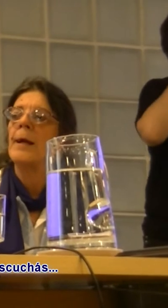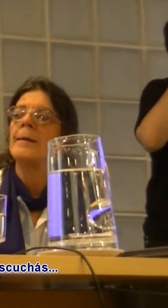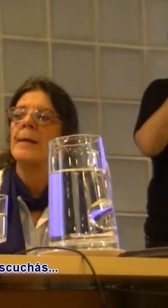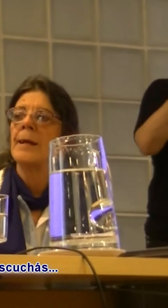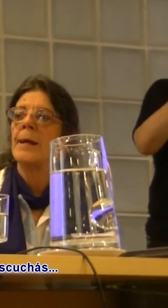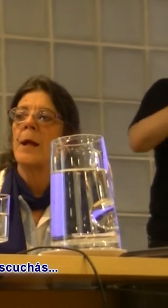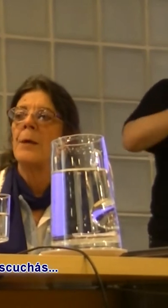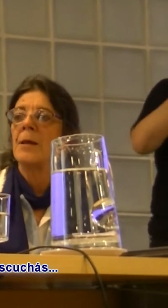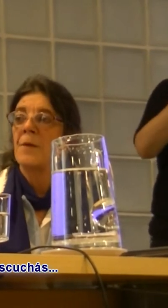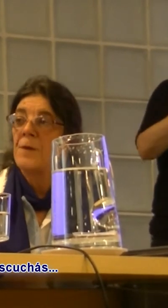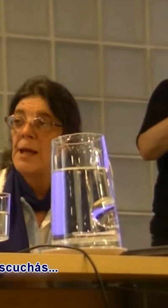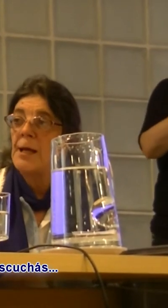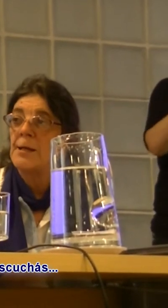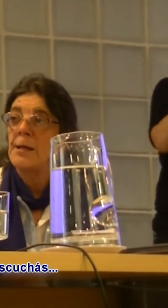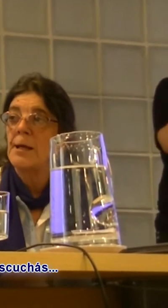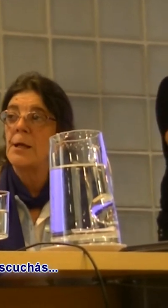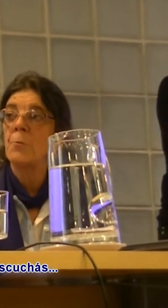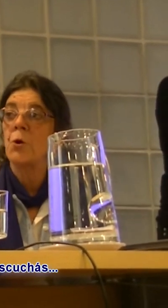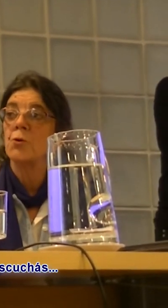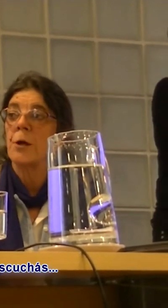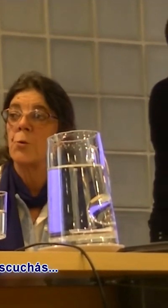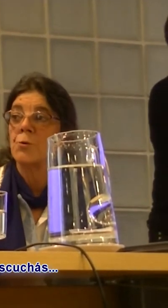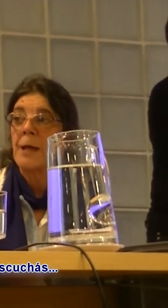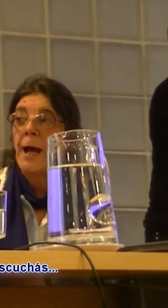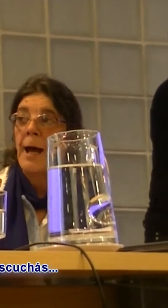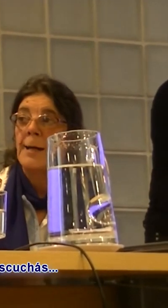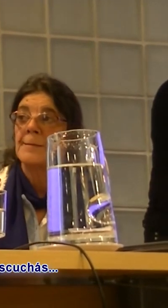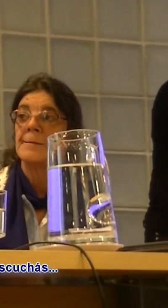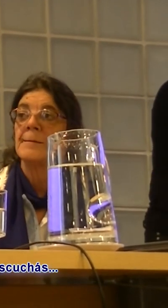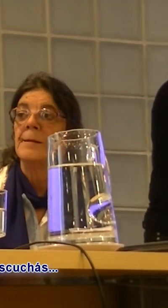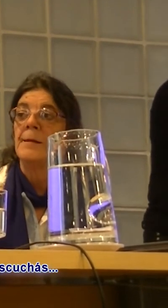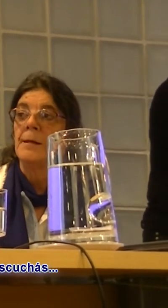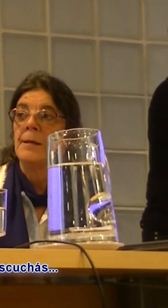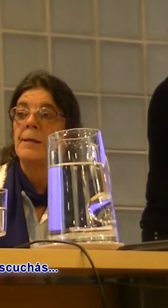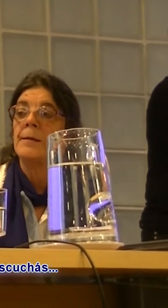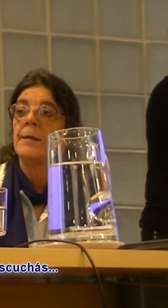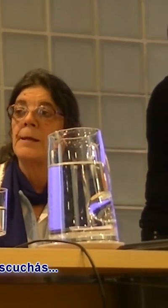momento? Te tienen que hablar de frente, vos los escuchás.